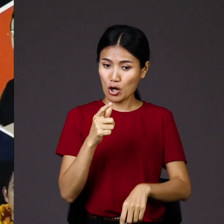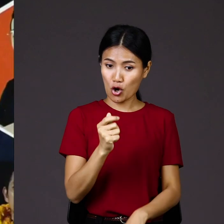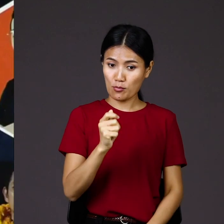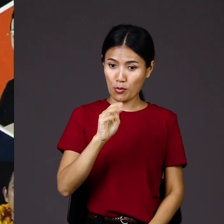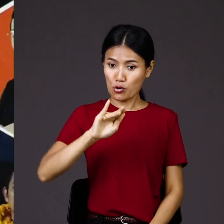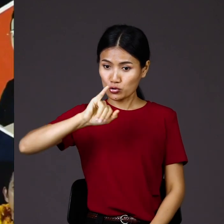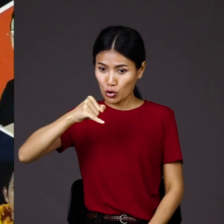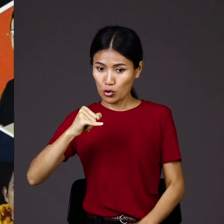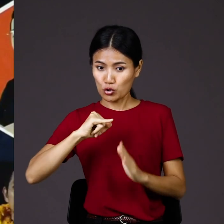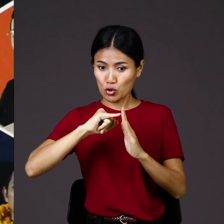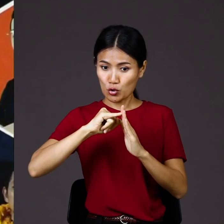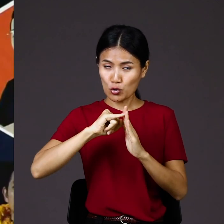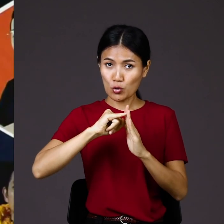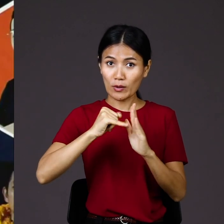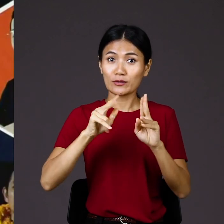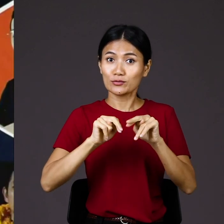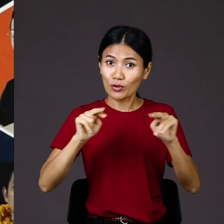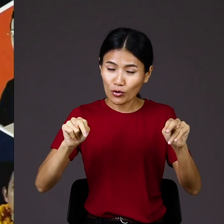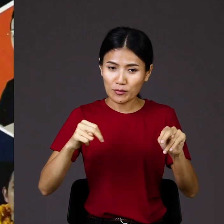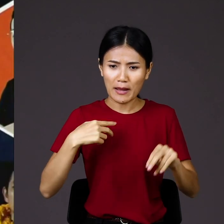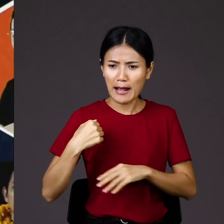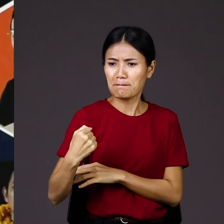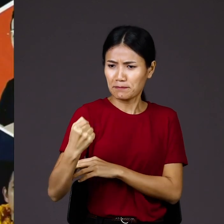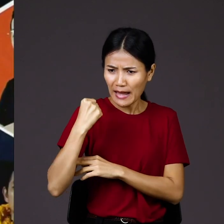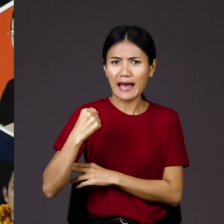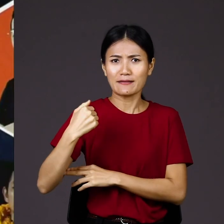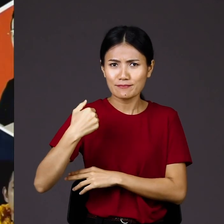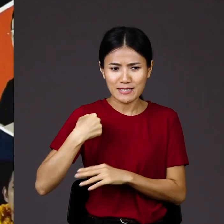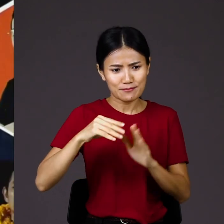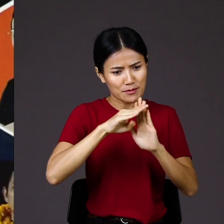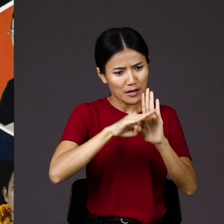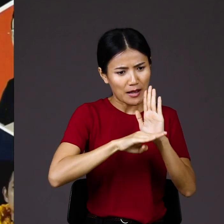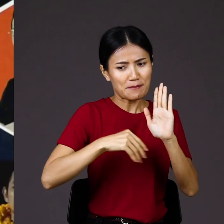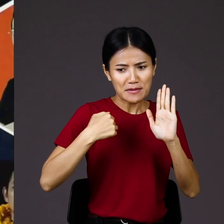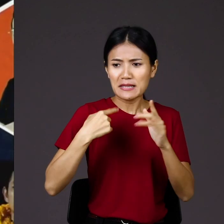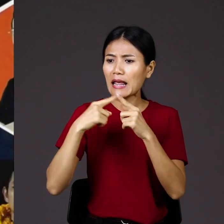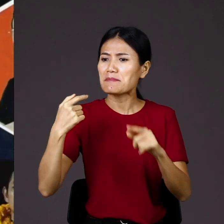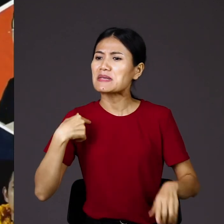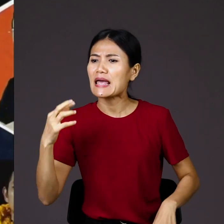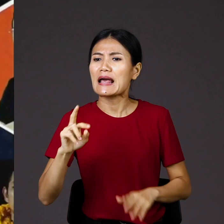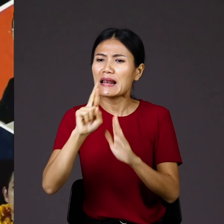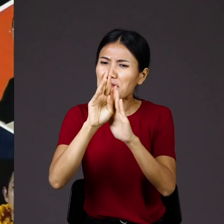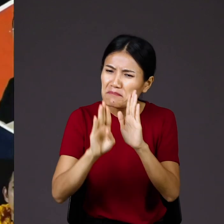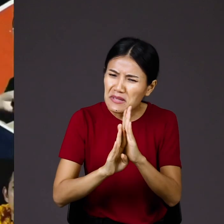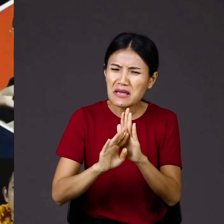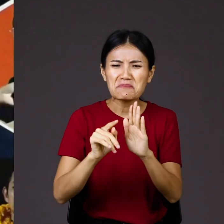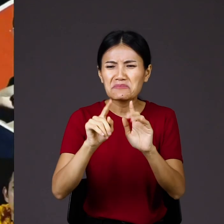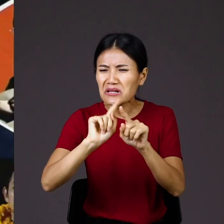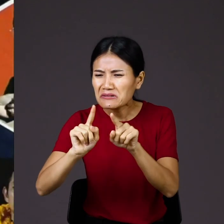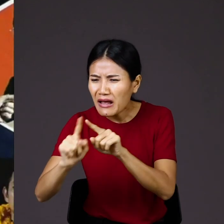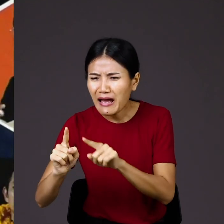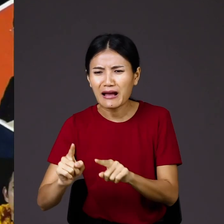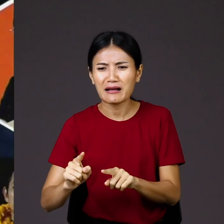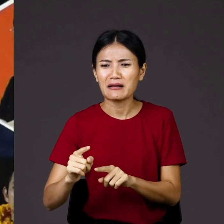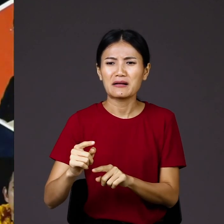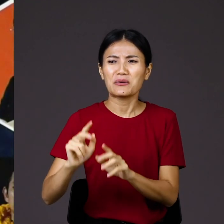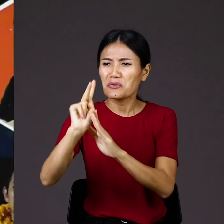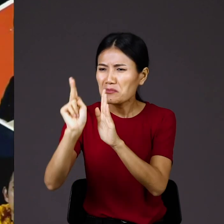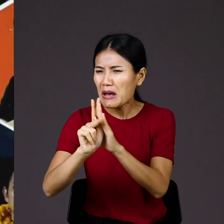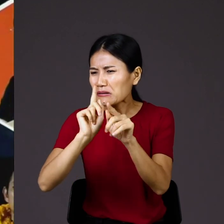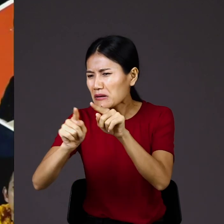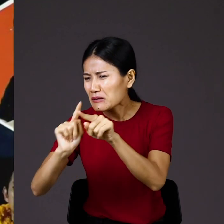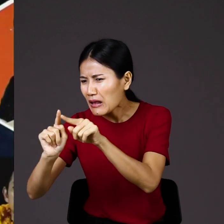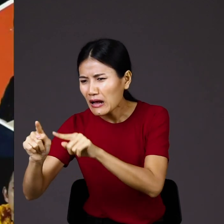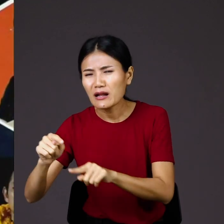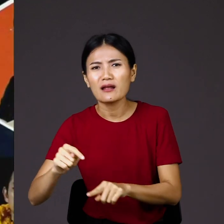อกว่าที่นี่อบจ.นนท์มีอำนาจทำเรื่องนั้นอำนาจทำเรื่องนี้แต่มันมีกฎหมายพิเศษอื่นๆอีกเต็มไปหมดเลยครับมีระเบียบ